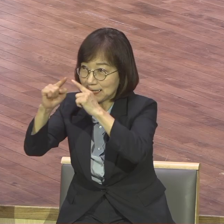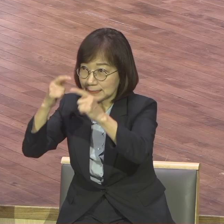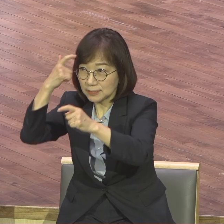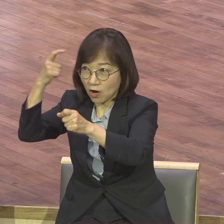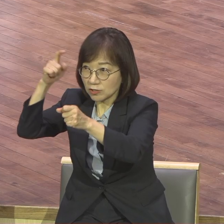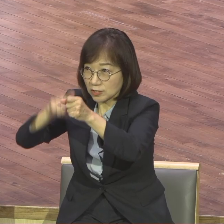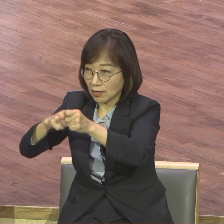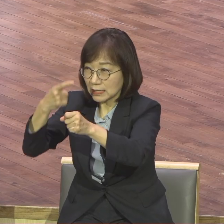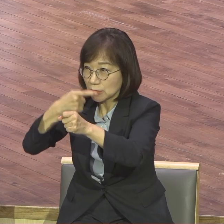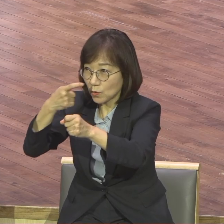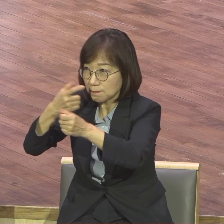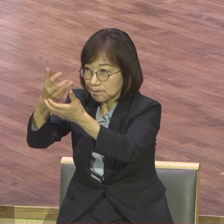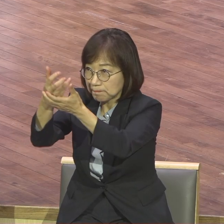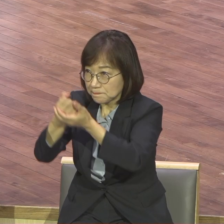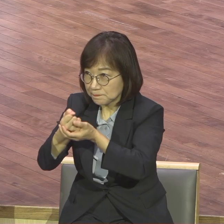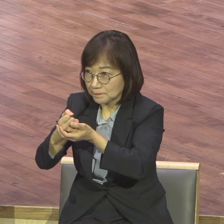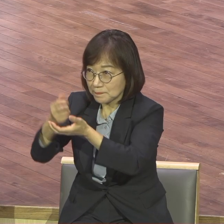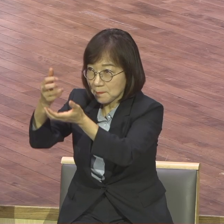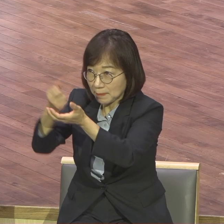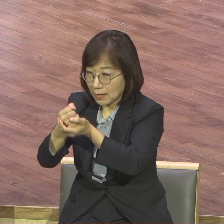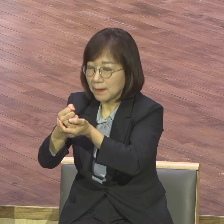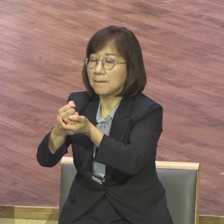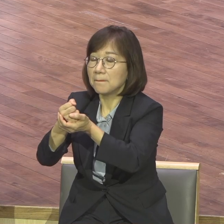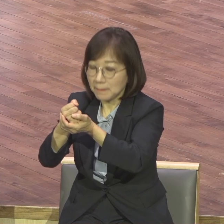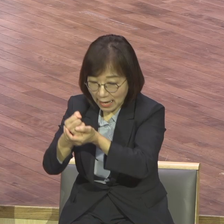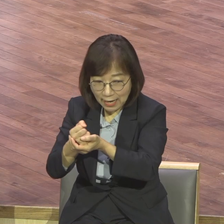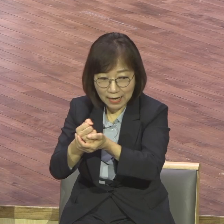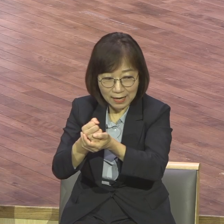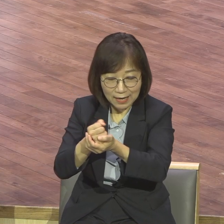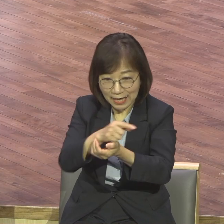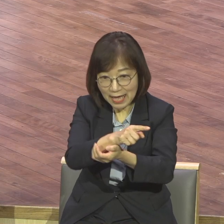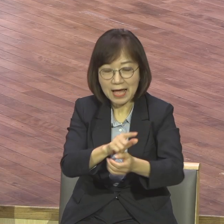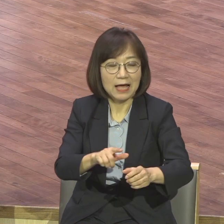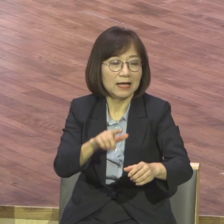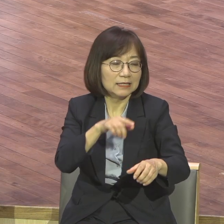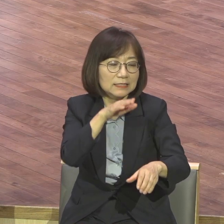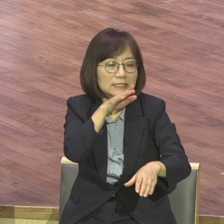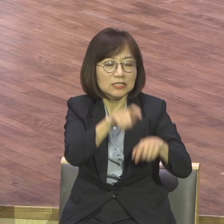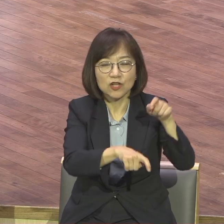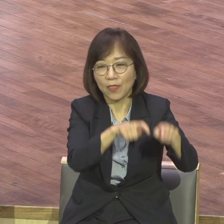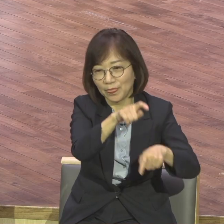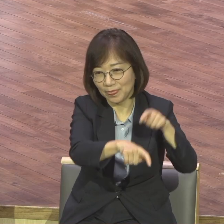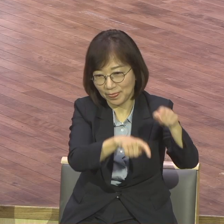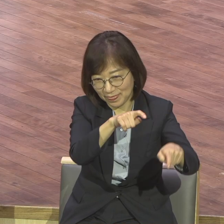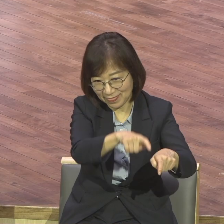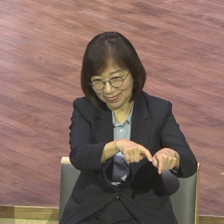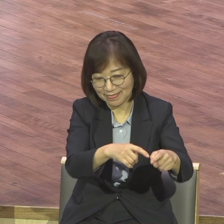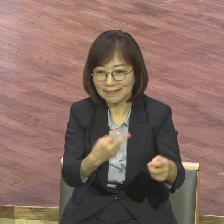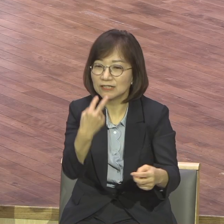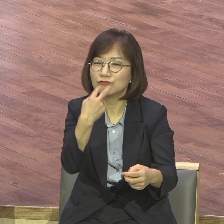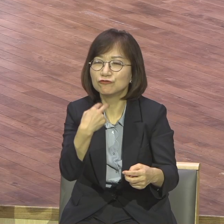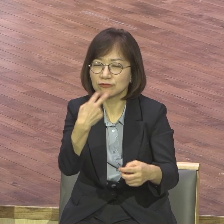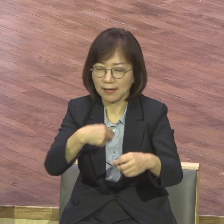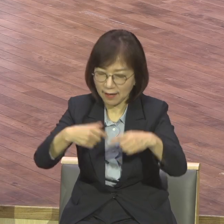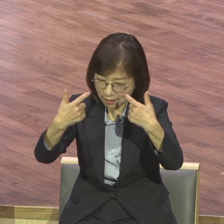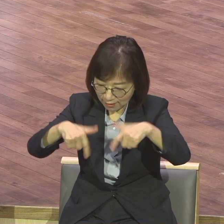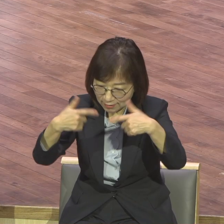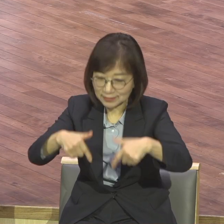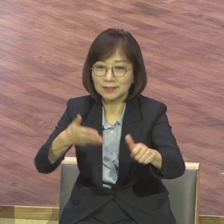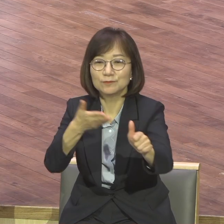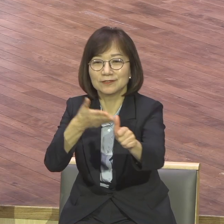그만큼 이론에 머물러 있지 않고 현장 적용의 자리까지 나가도록 인도하고 있어요. 현장에 나가도록.